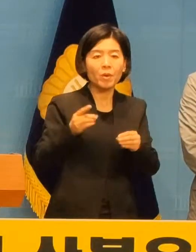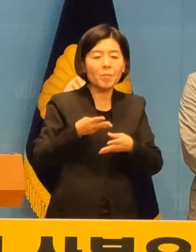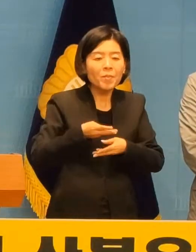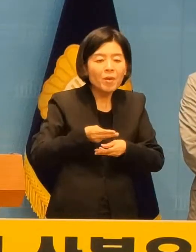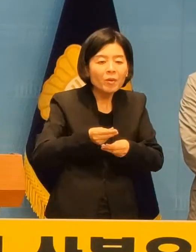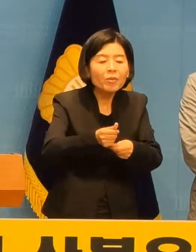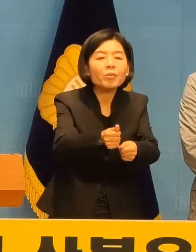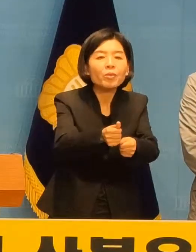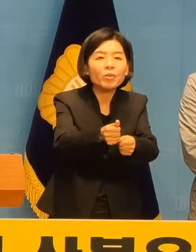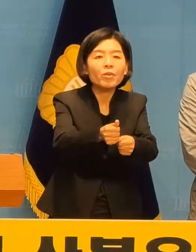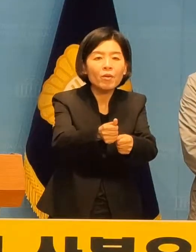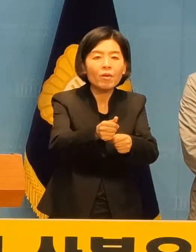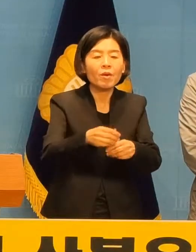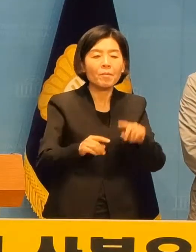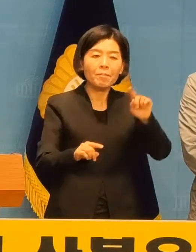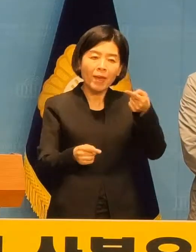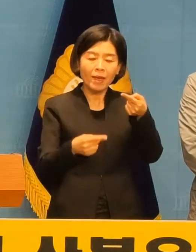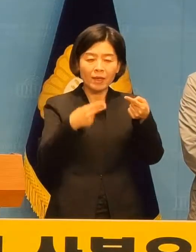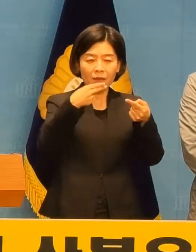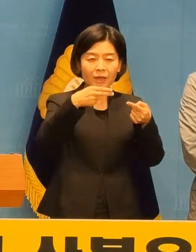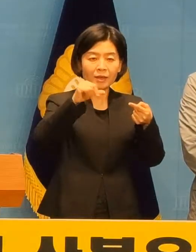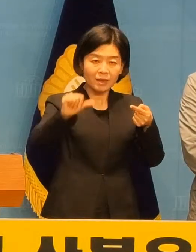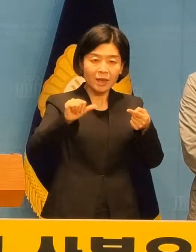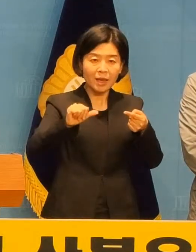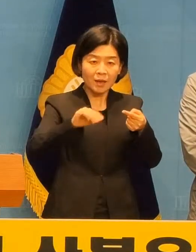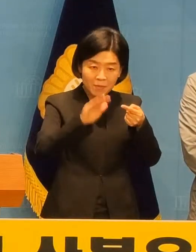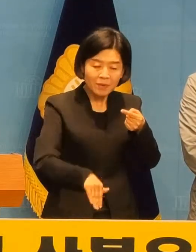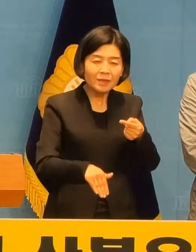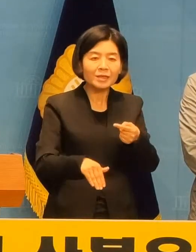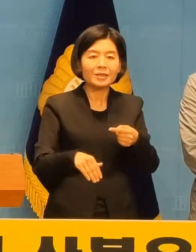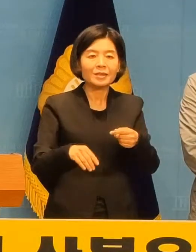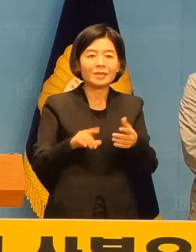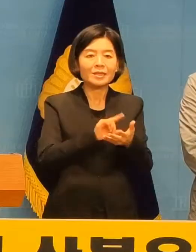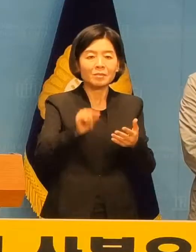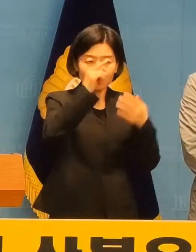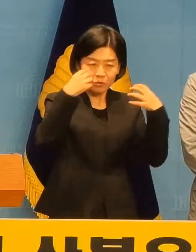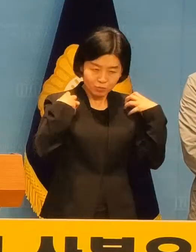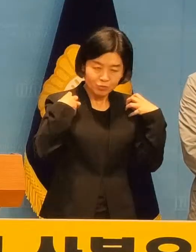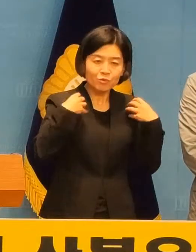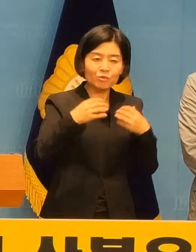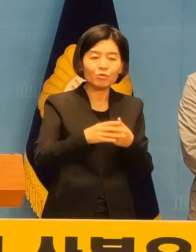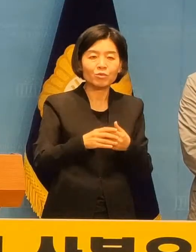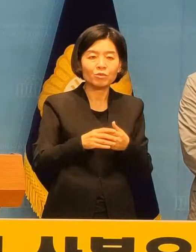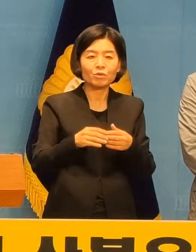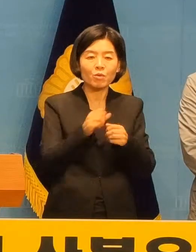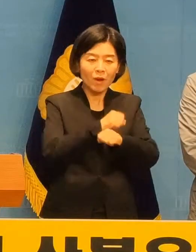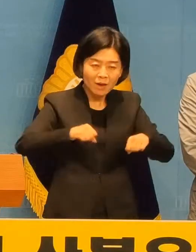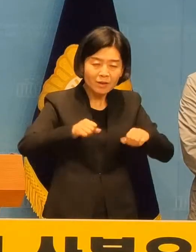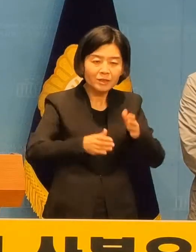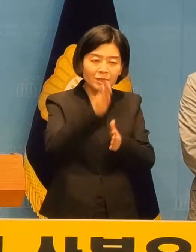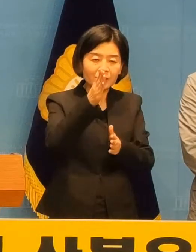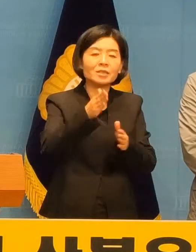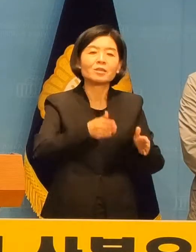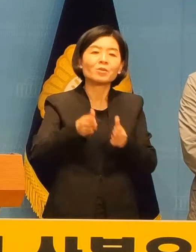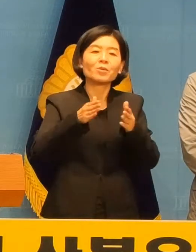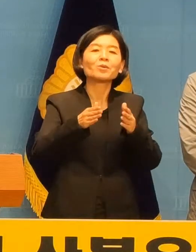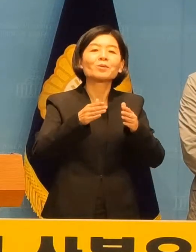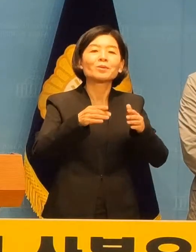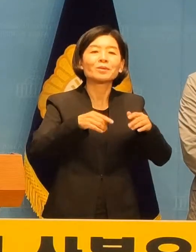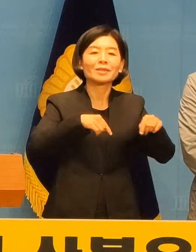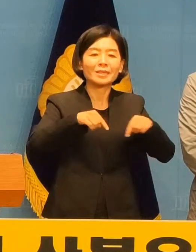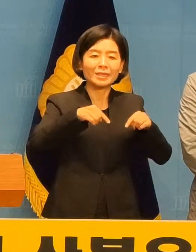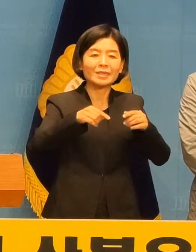나뉩니다. 100헥타 미만일 때는 자치단체장 그리고 광역 시도지사 그 다음에 산림청으로